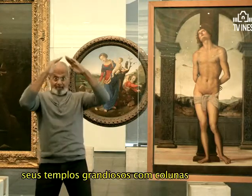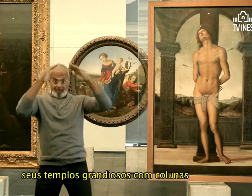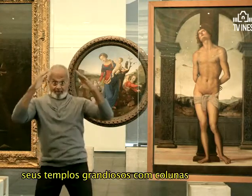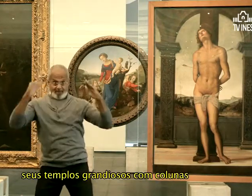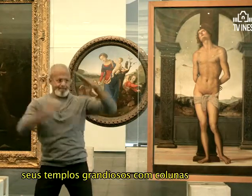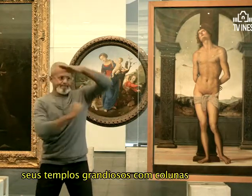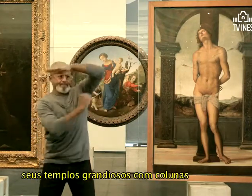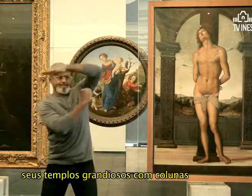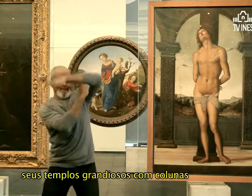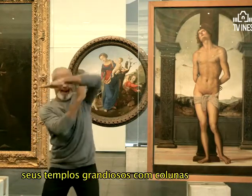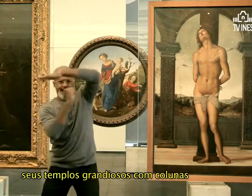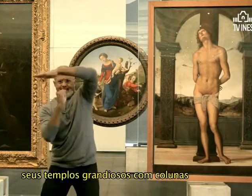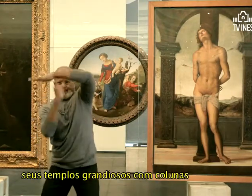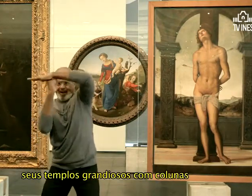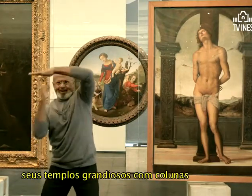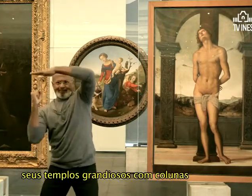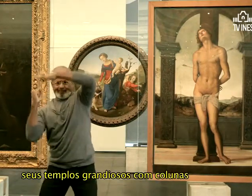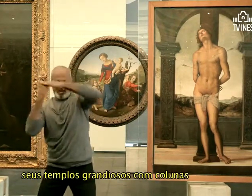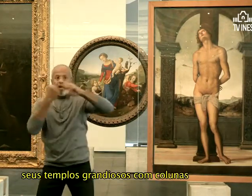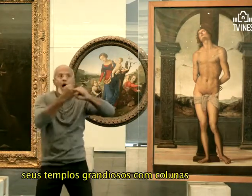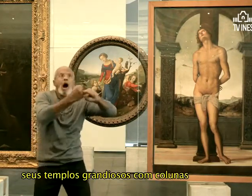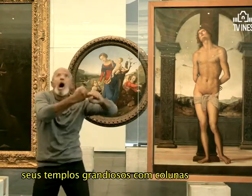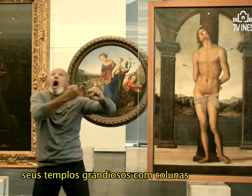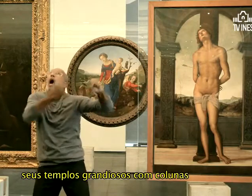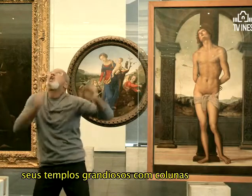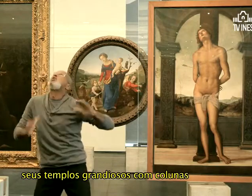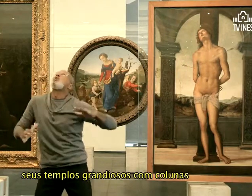seus templos grandiosos com colunas